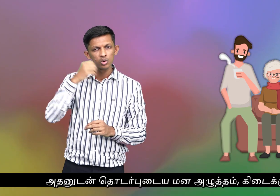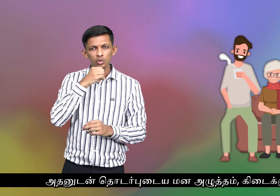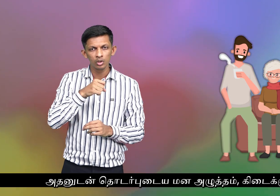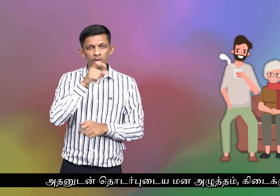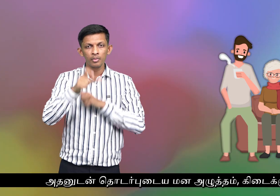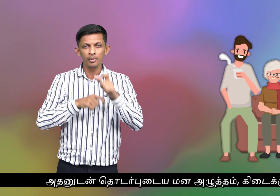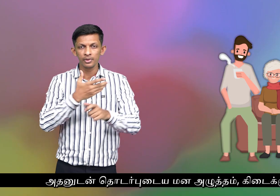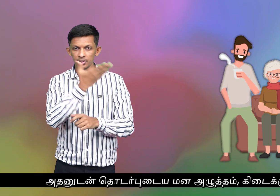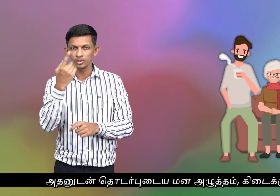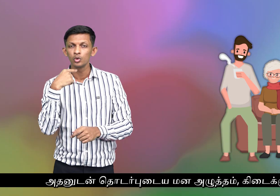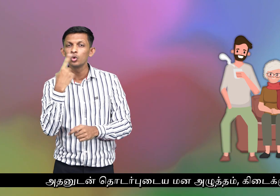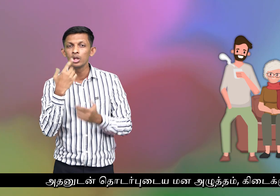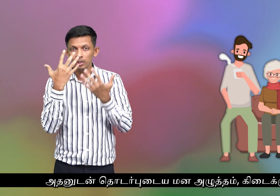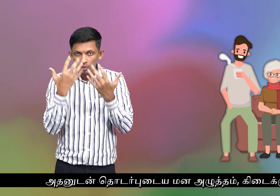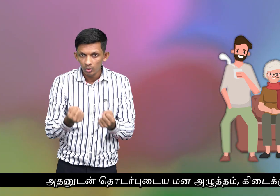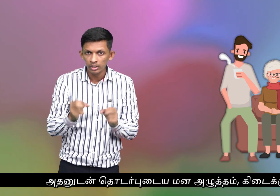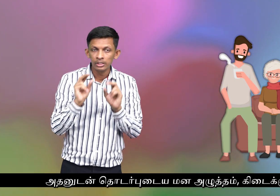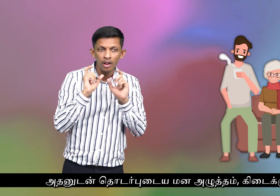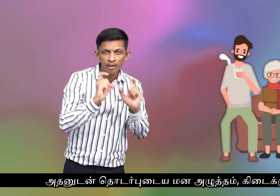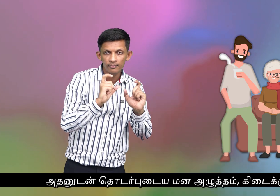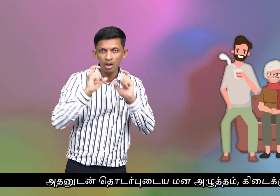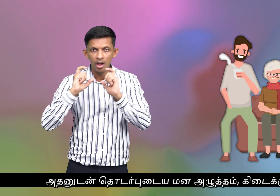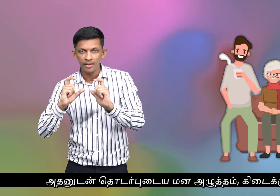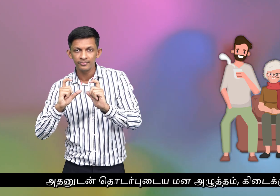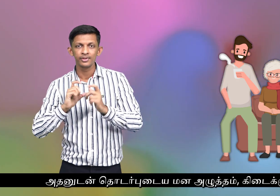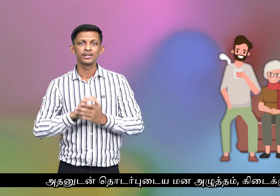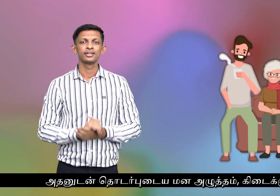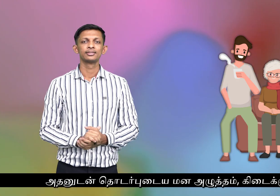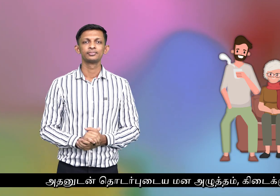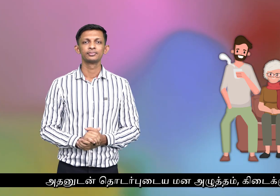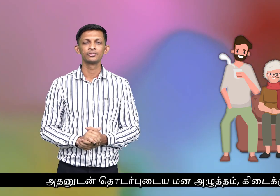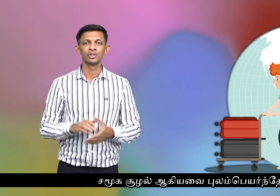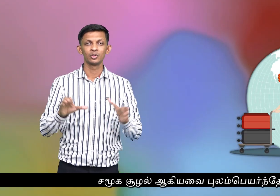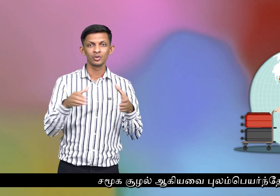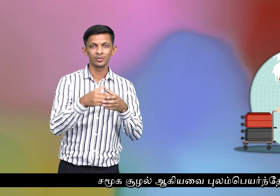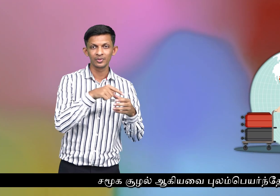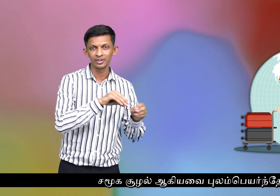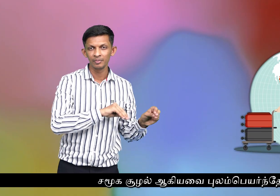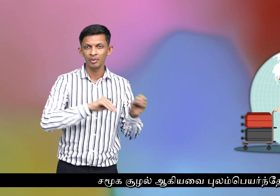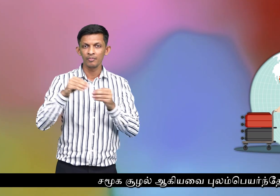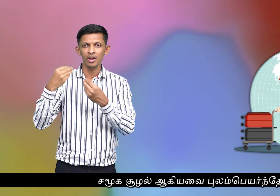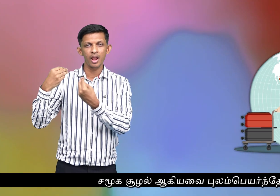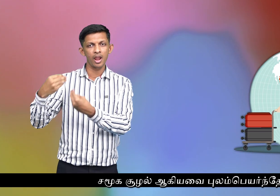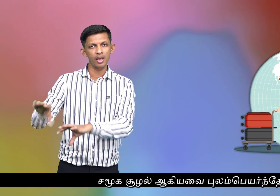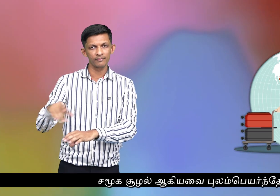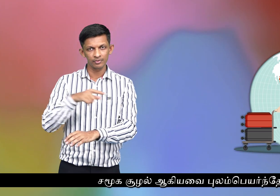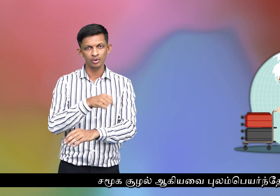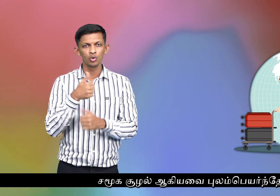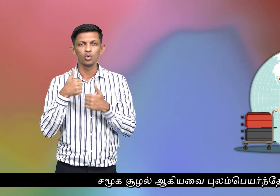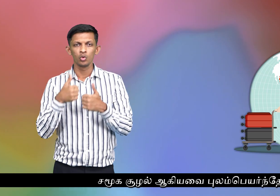அதனுடன் தொடர்புடைய மன அழுத்தம், கிடைக்கும் உணவு மற்றும் சமூக சூழல் ஆகியவை புலம்பெயர்ந்தோர்